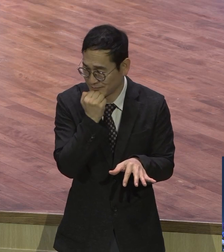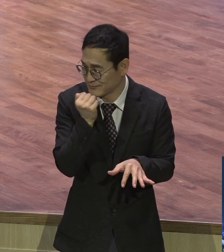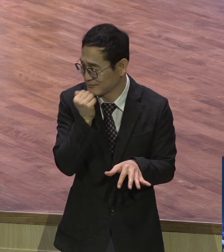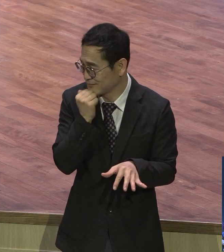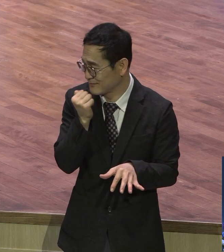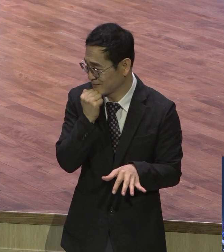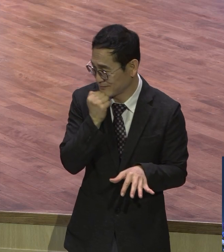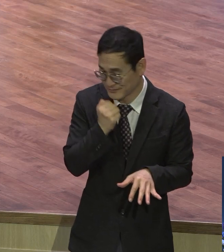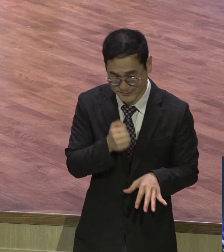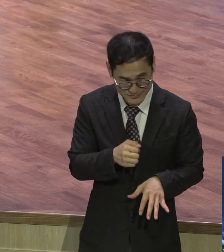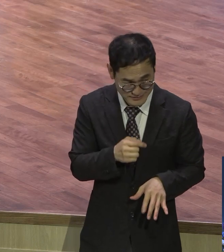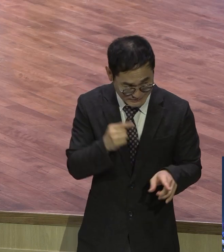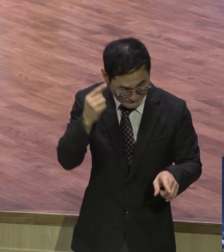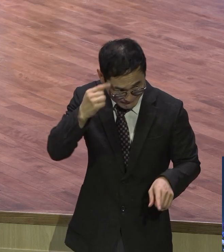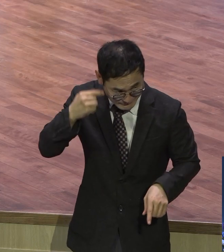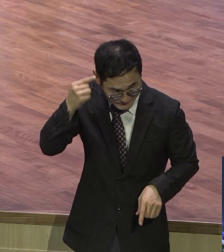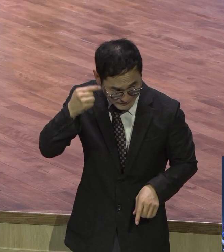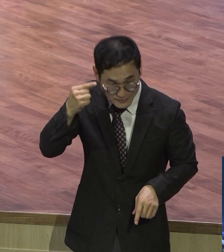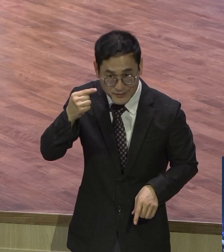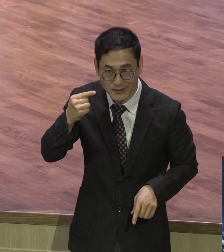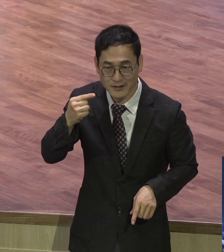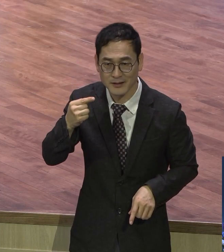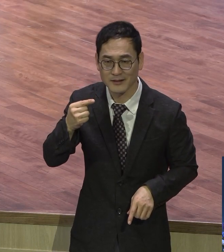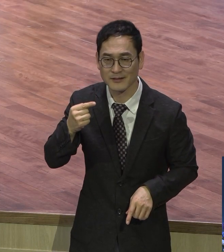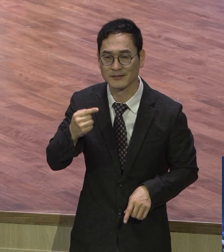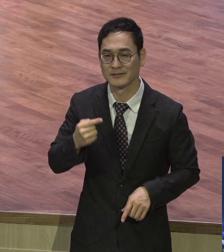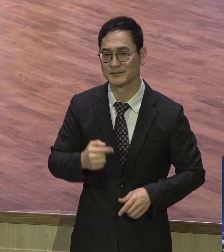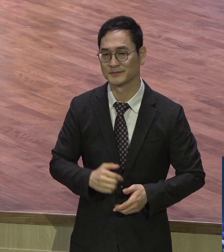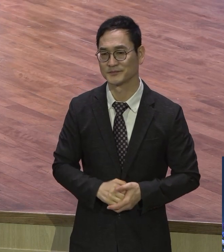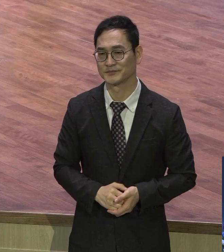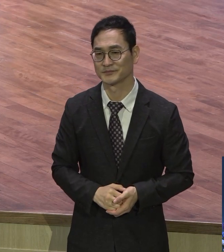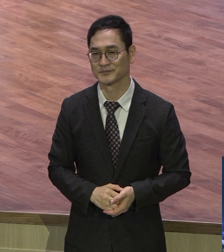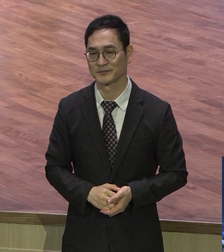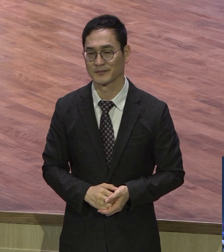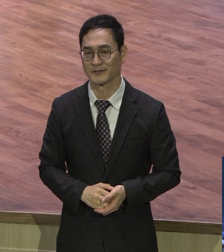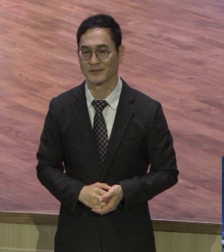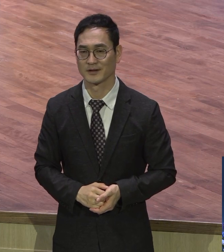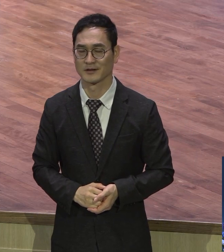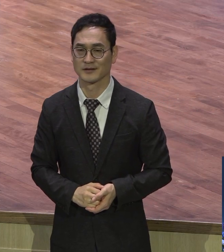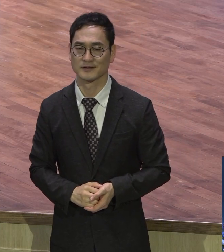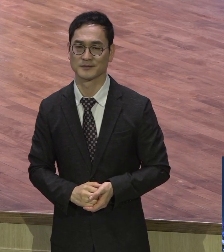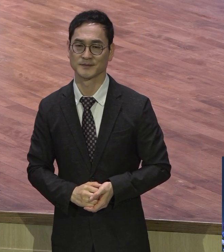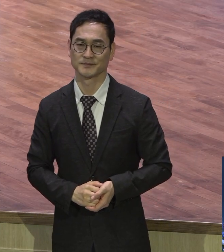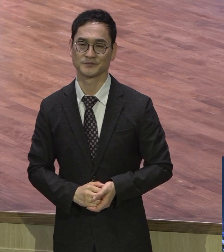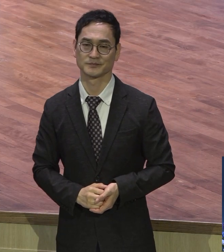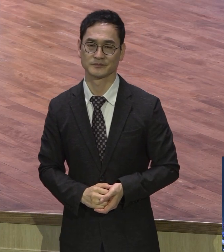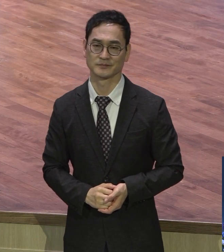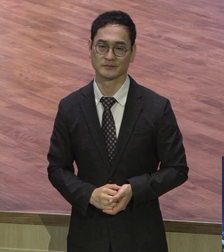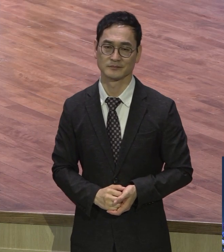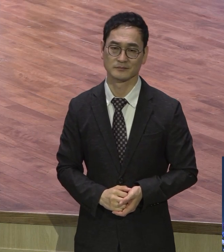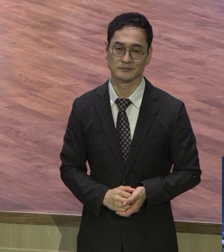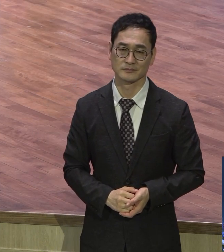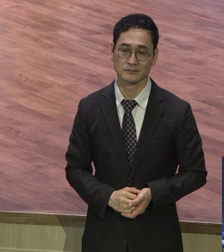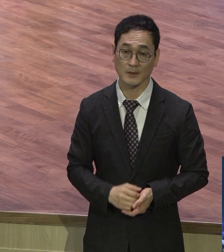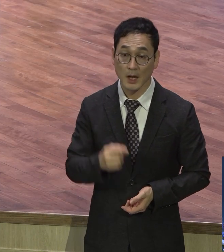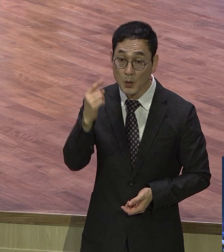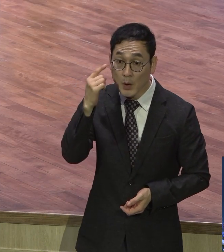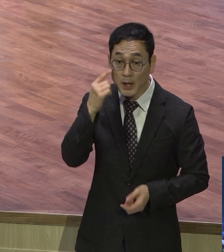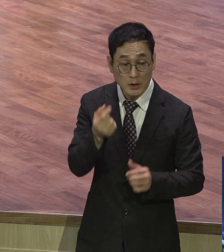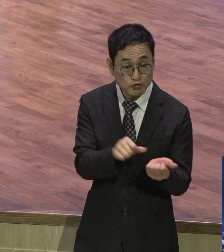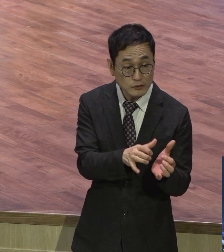비웃더라 그랬어요. 비웃더라. 어떻게 보면 한 번도 죽은